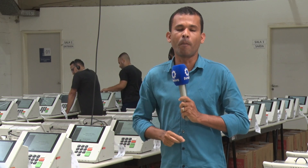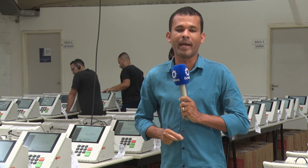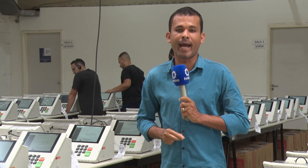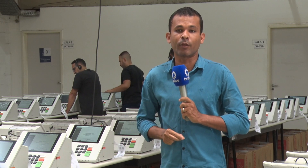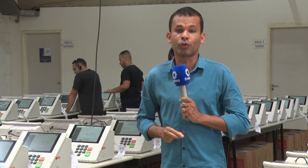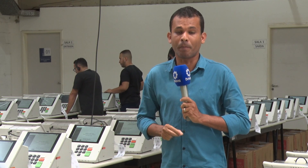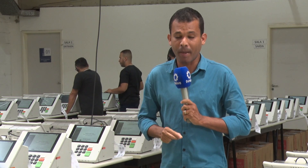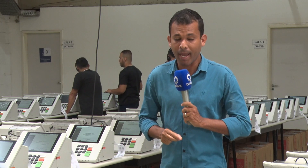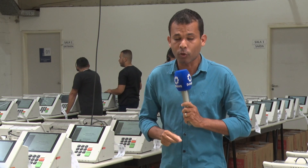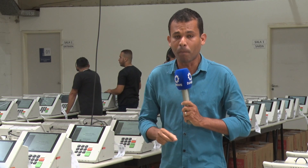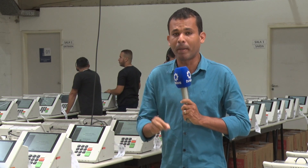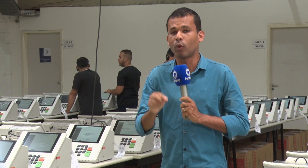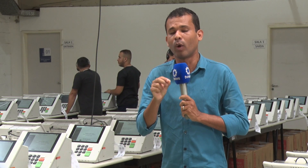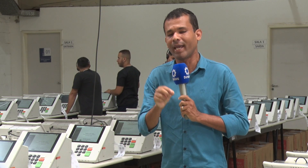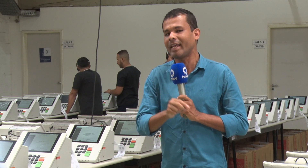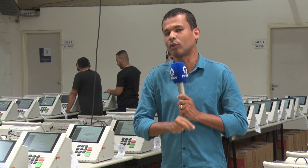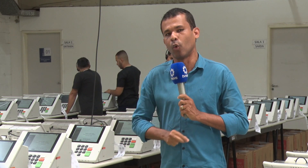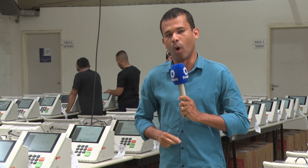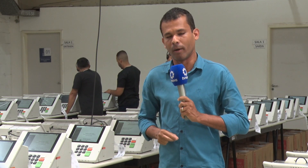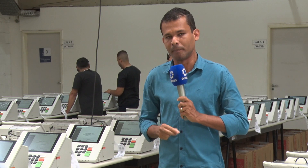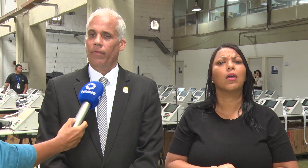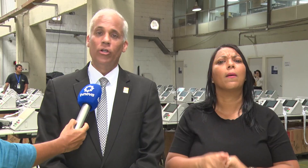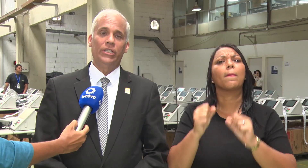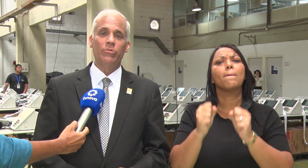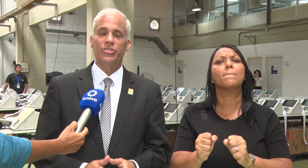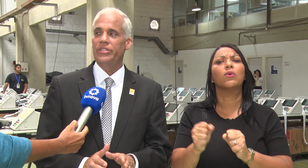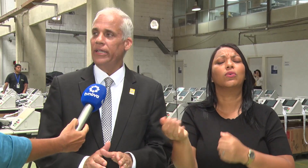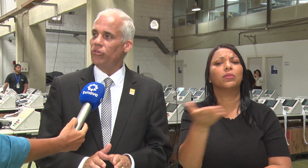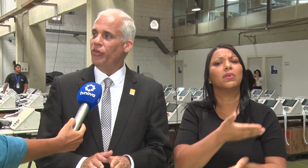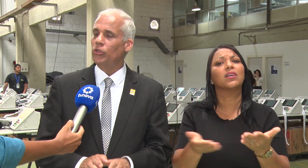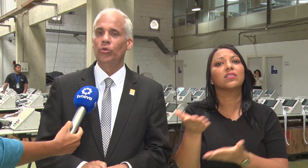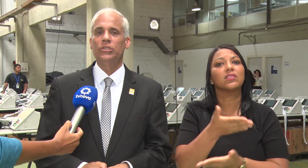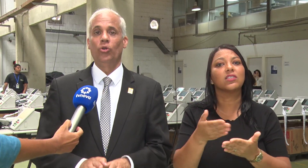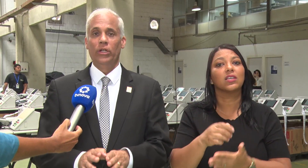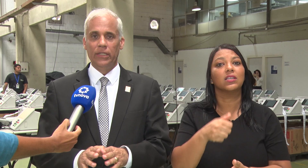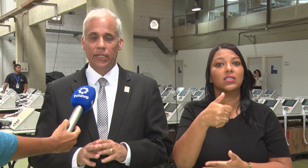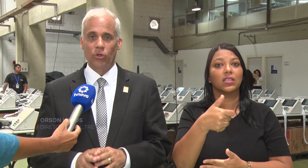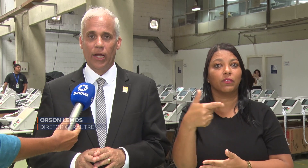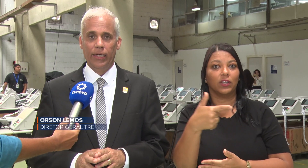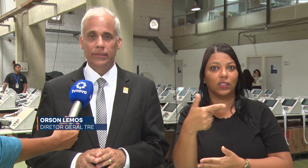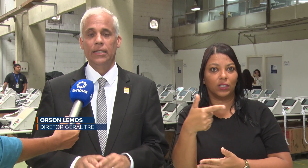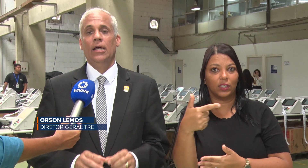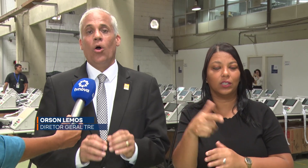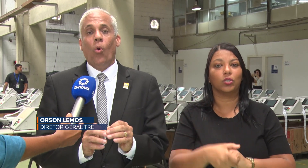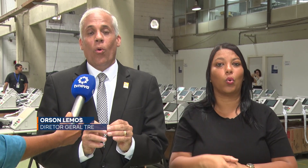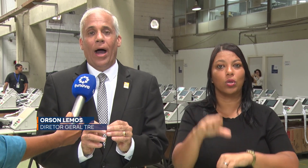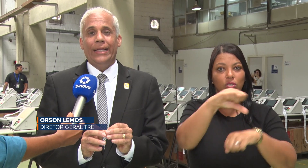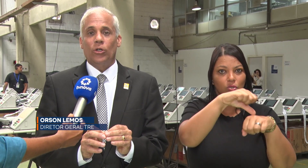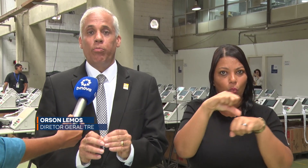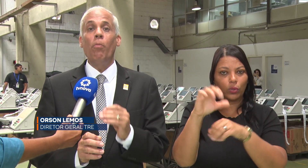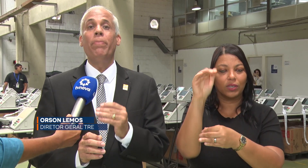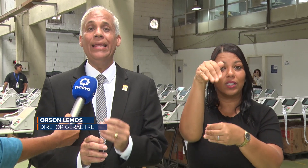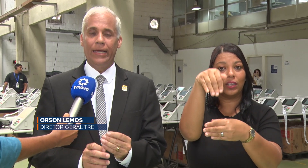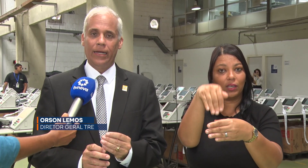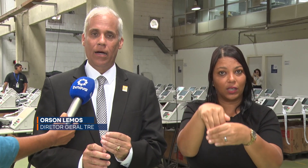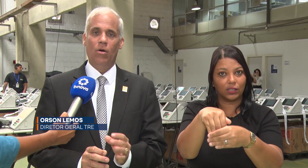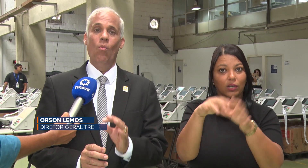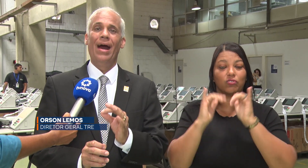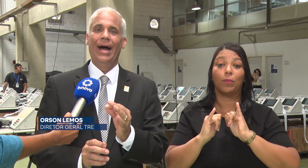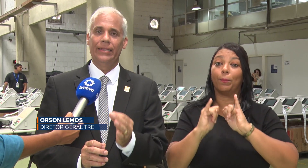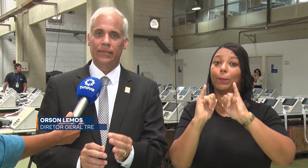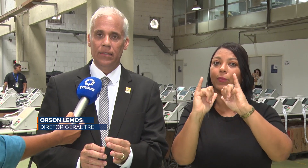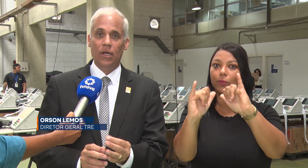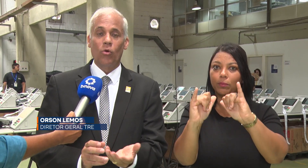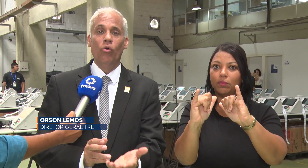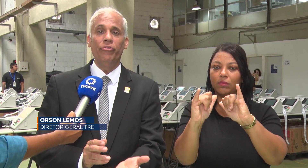ser acompanhado de perto pelo eleitor. Nós temos 122 zonas eleitorais. A gente publica